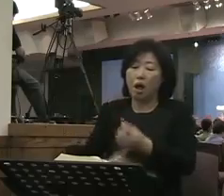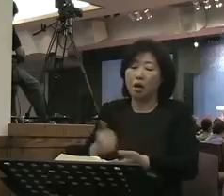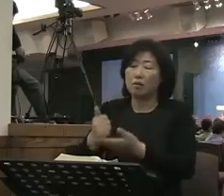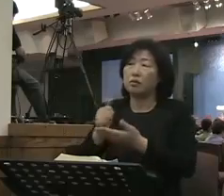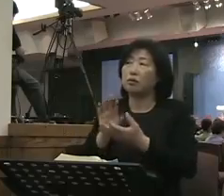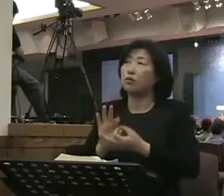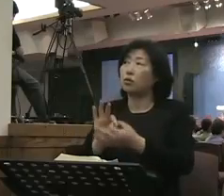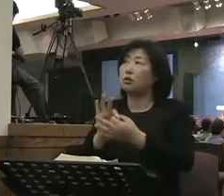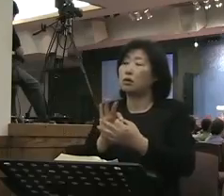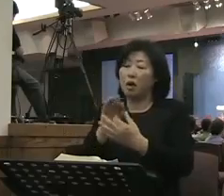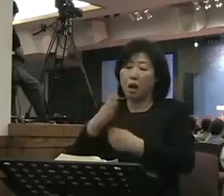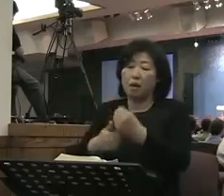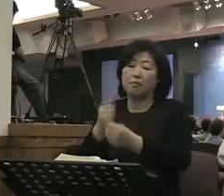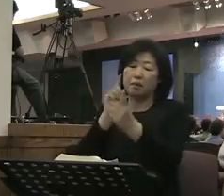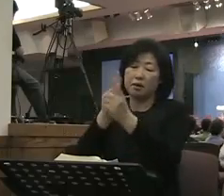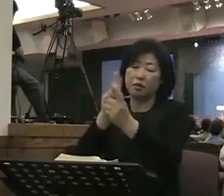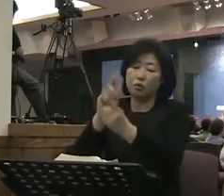말씀합니다.